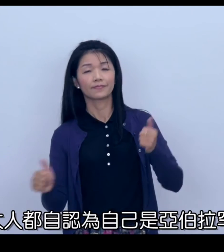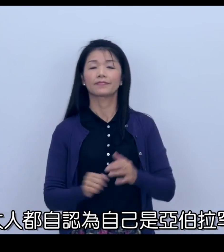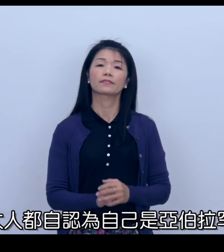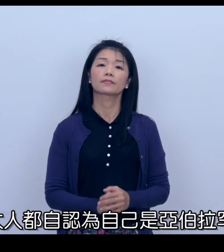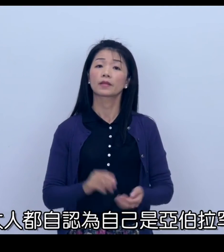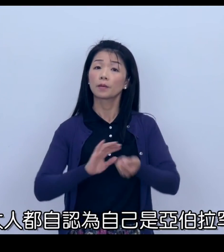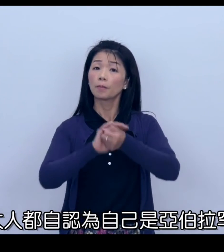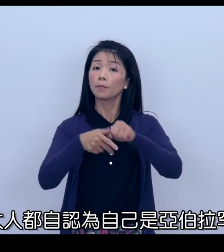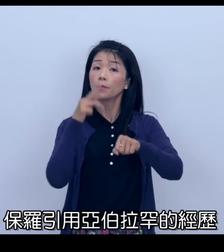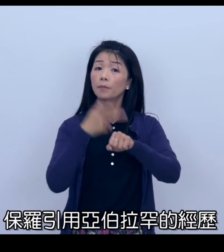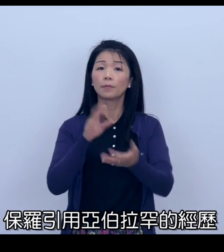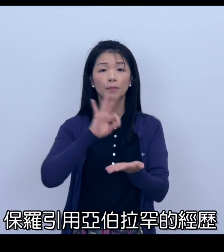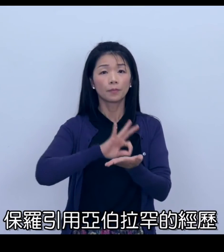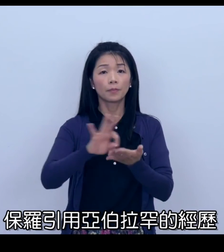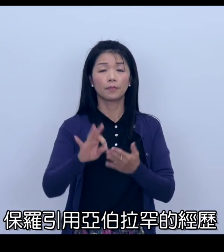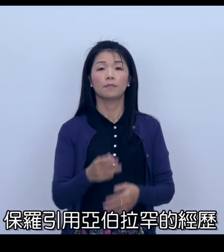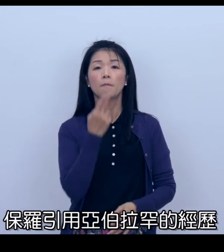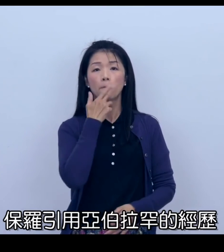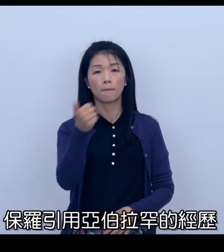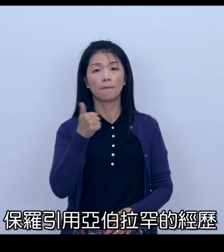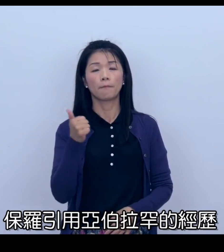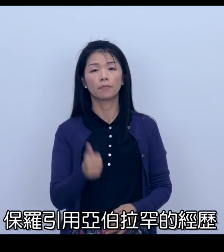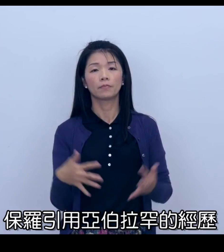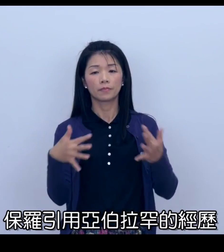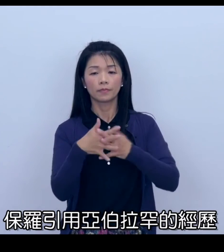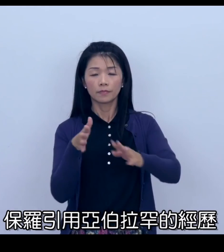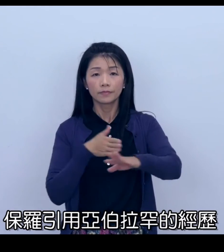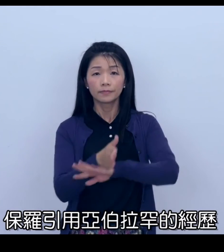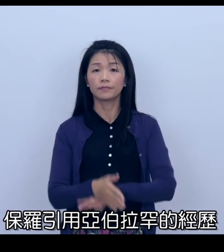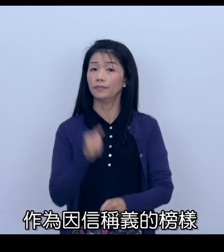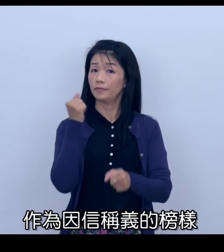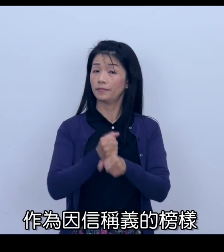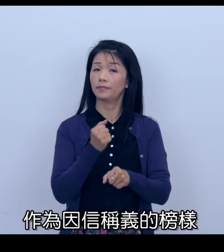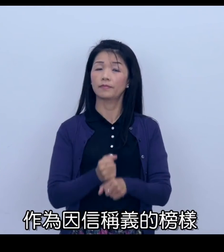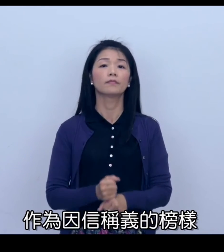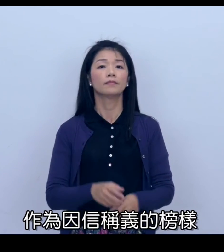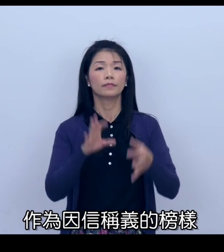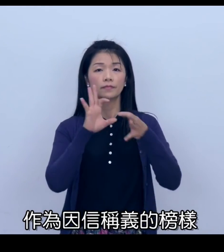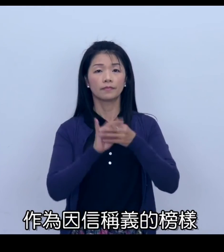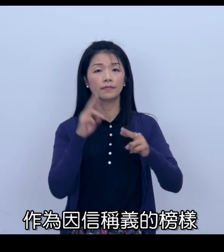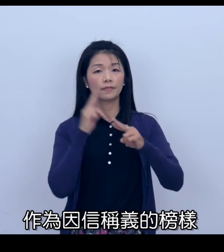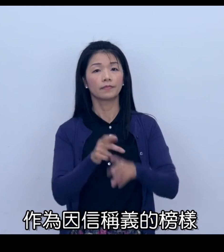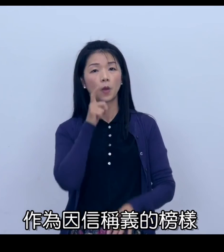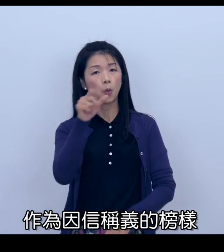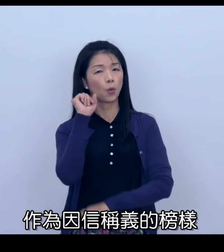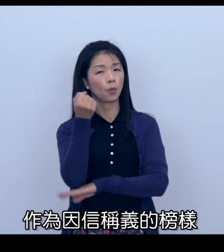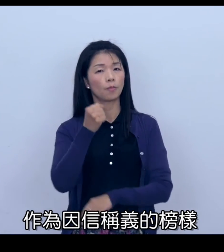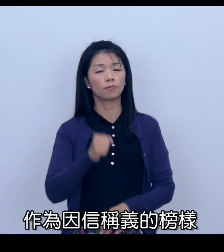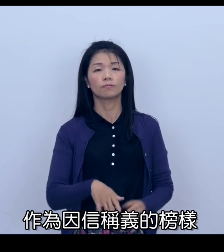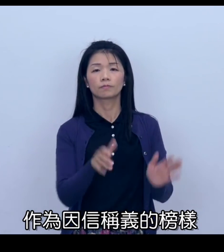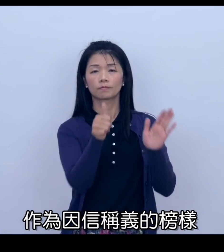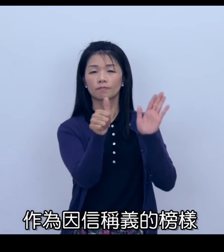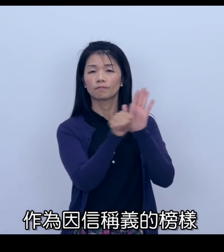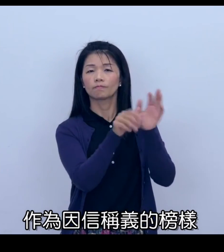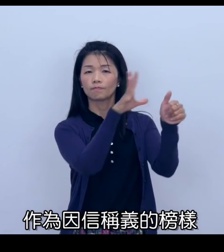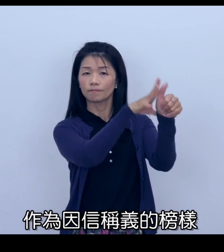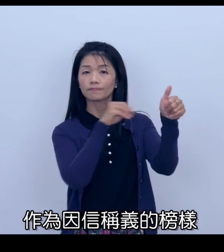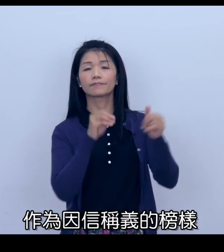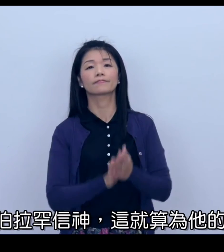孙，保罗引用亚伯拉罕的经历作为因信称义的榜样。亚伯